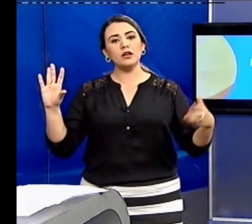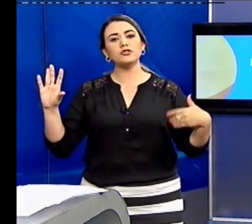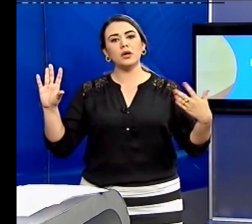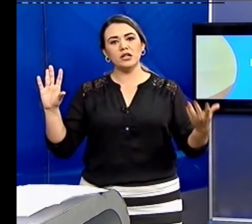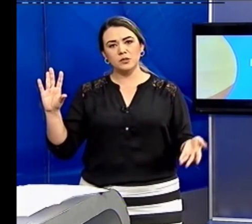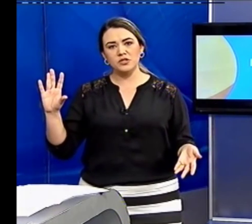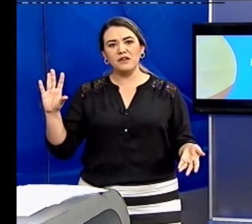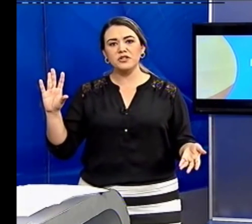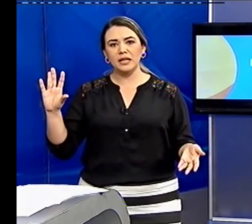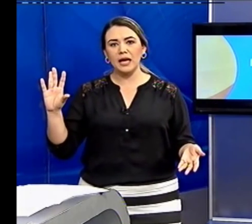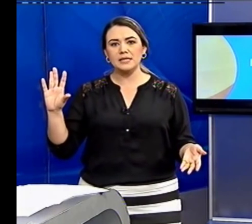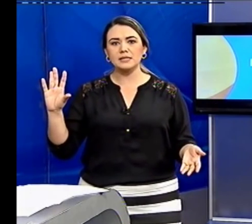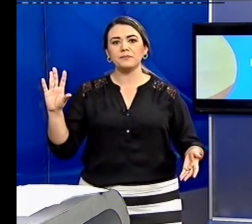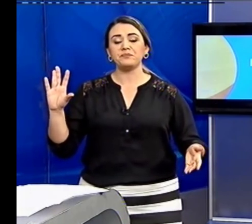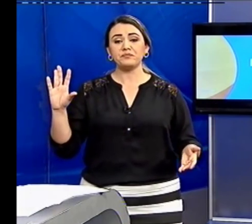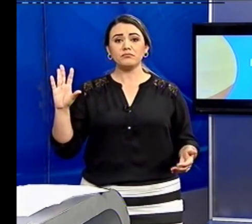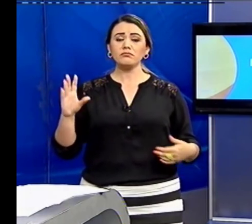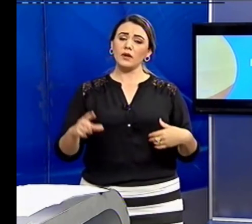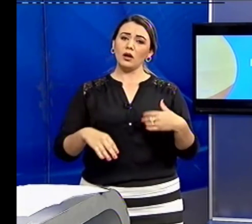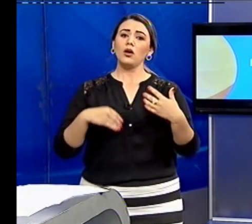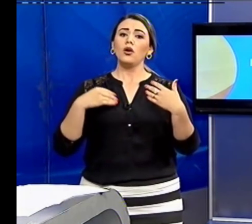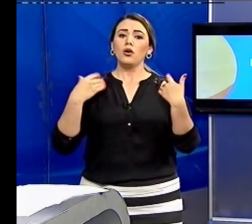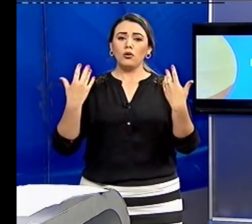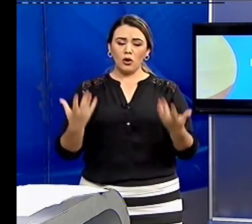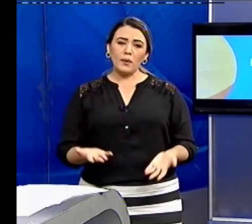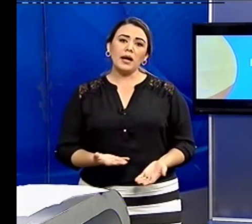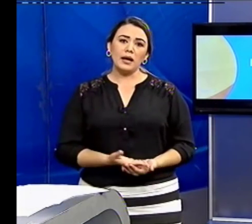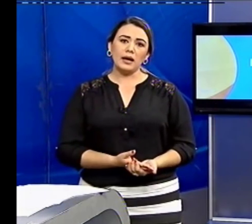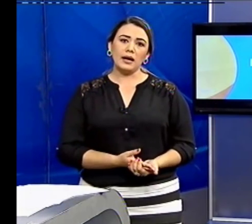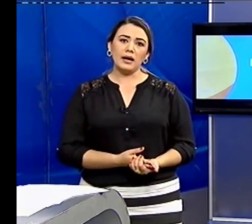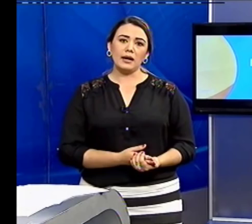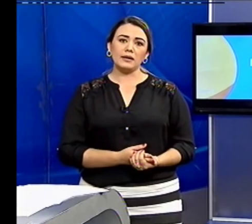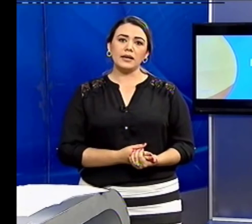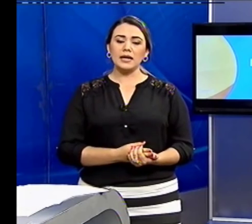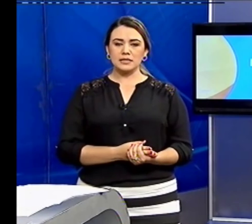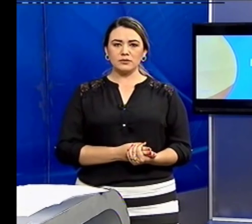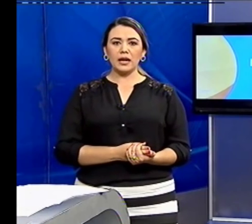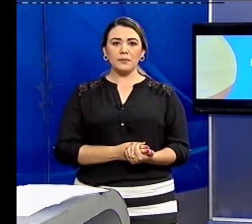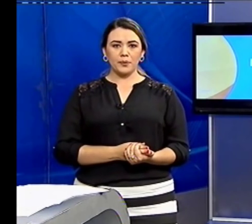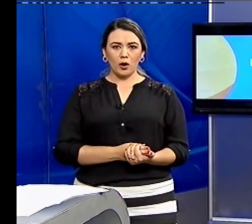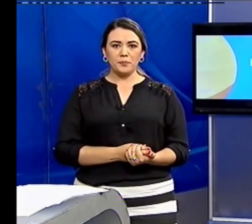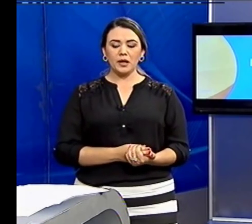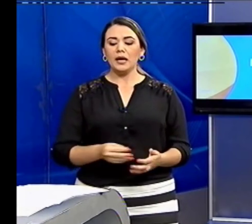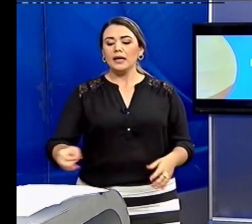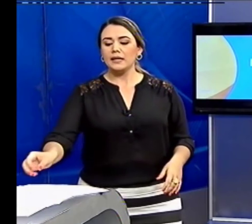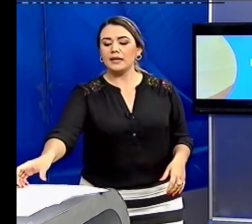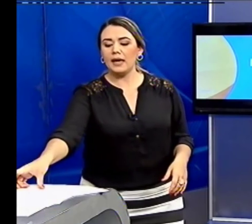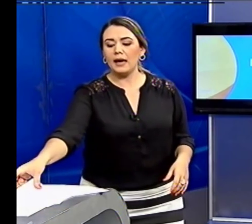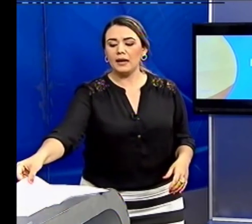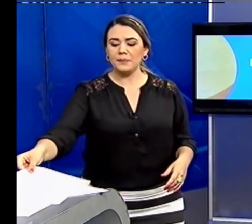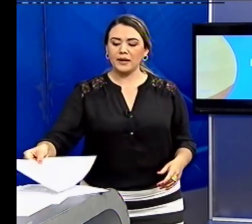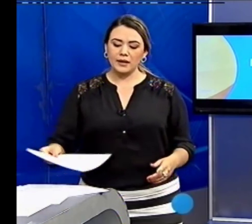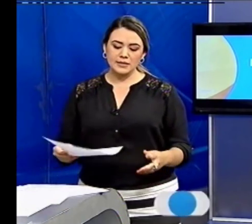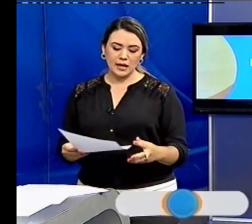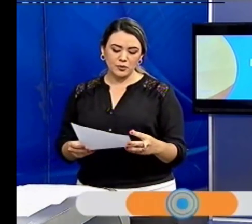optante do regime de FGTS. Com a criação da lei própria, que é a lei, para quem quiser